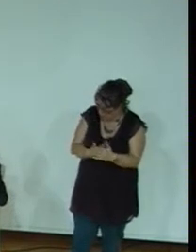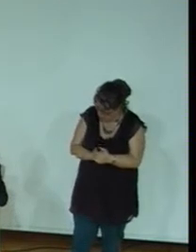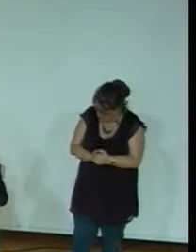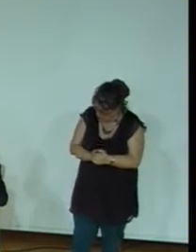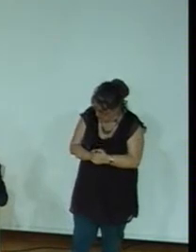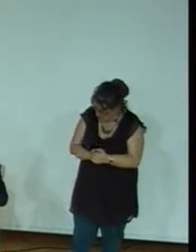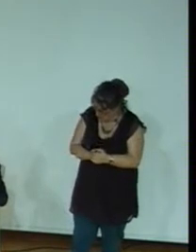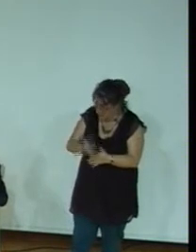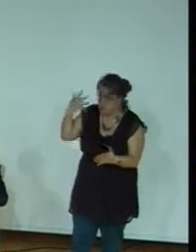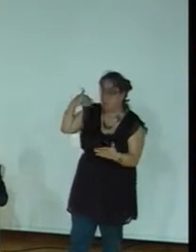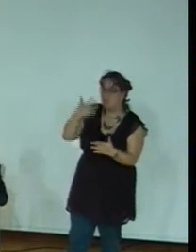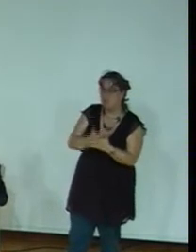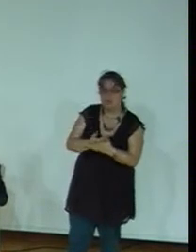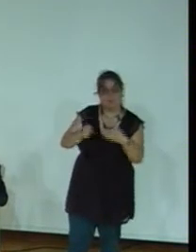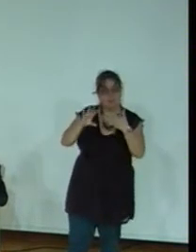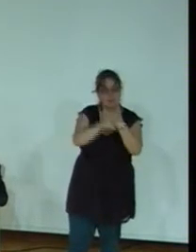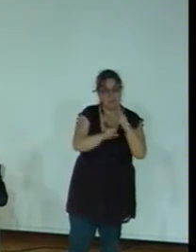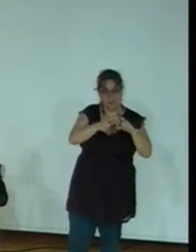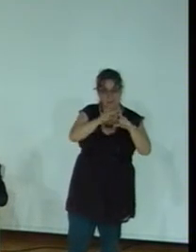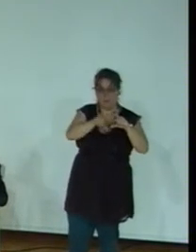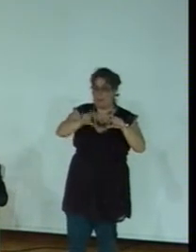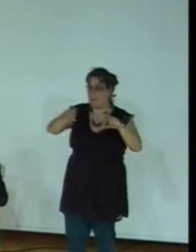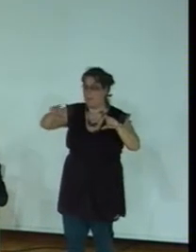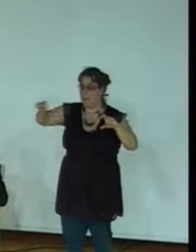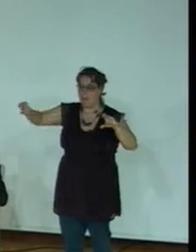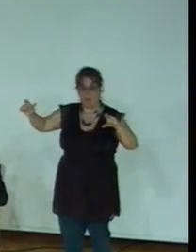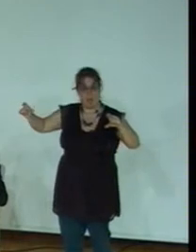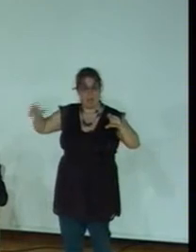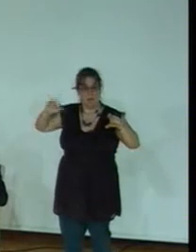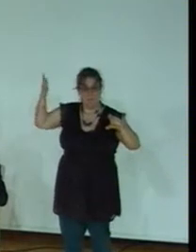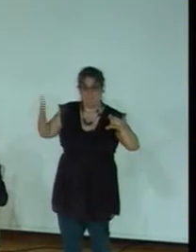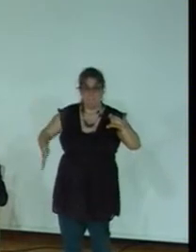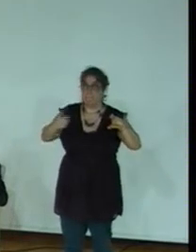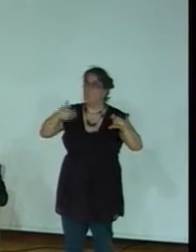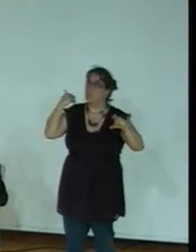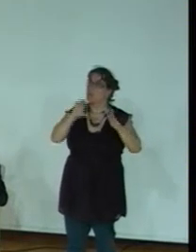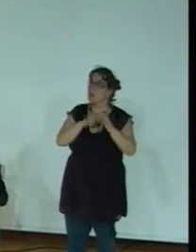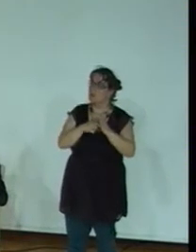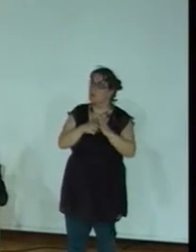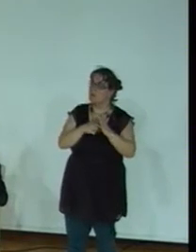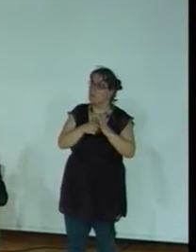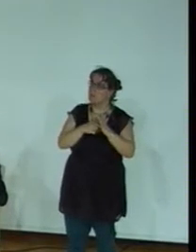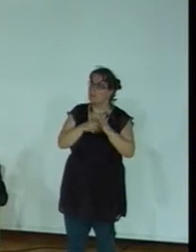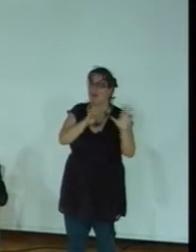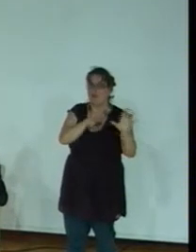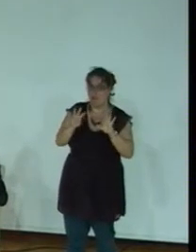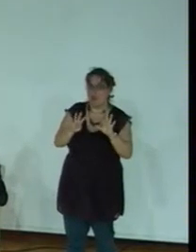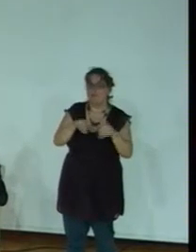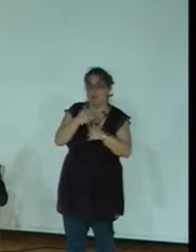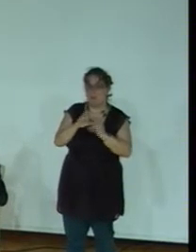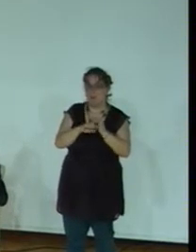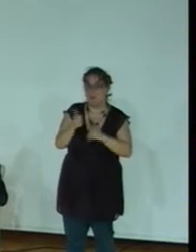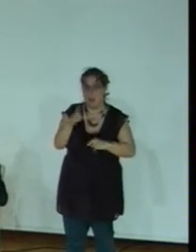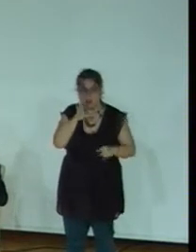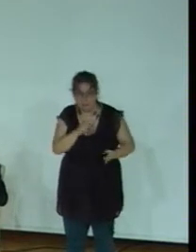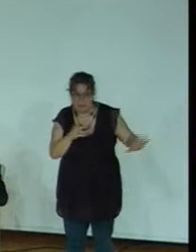sur la taille de la chaîne de chiffrement, donc le nombre de bits. C'est en 1999, 2000 ans après, qu'on s'est doucement ouvert en considérant que